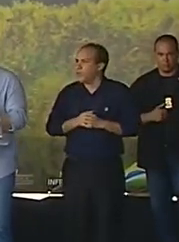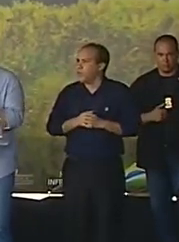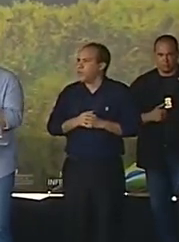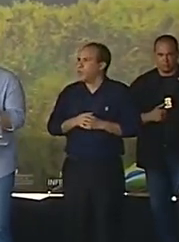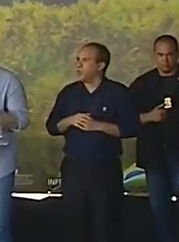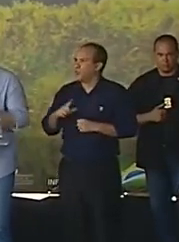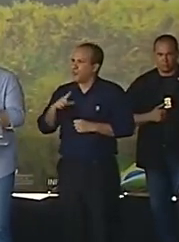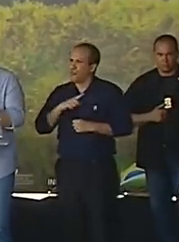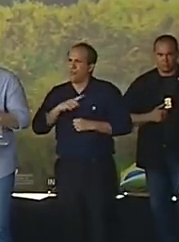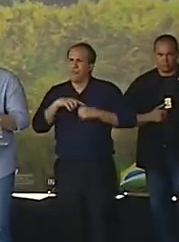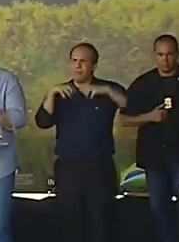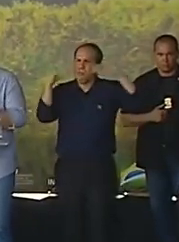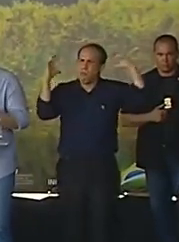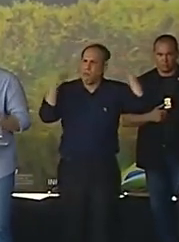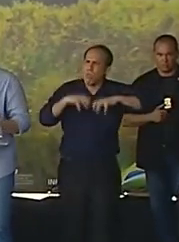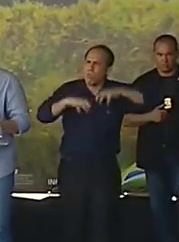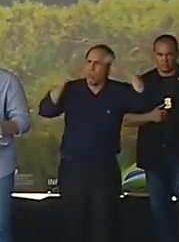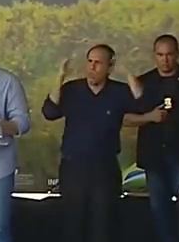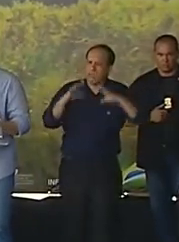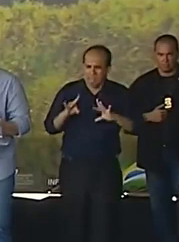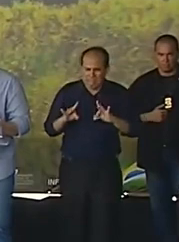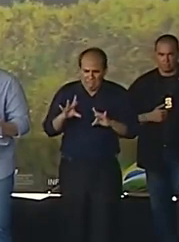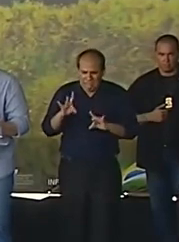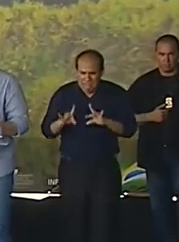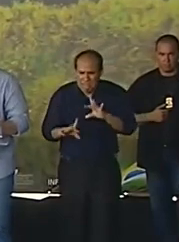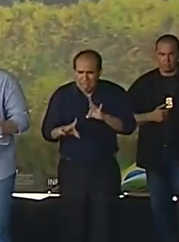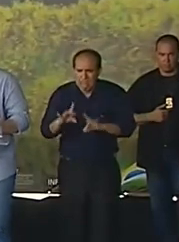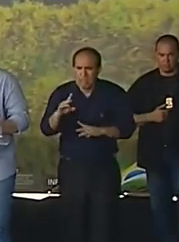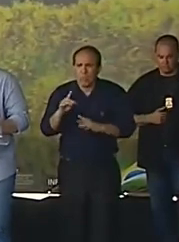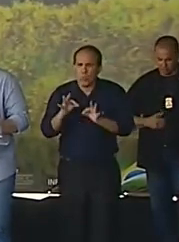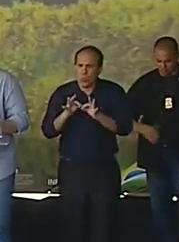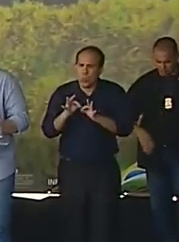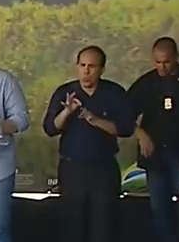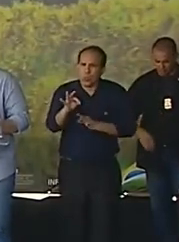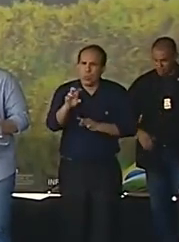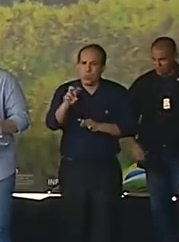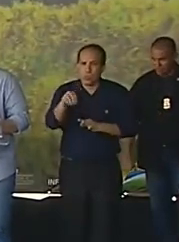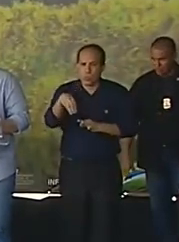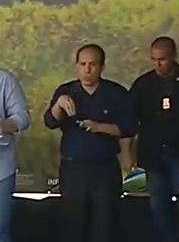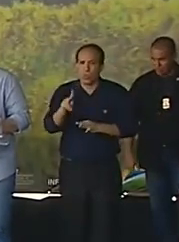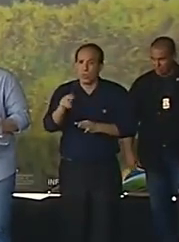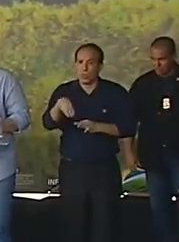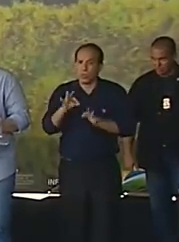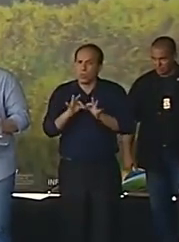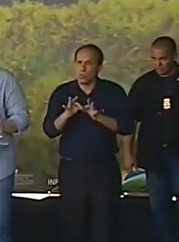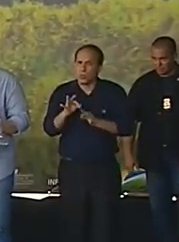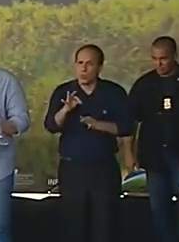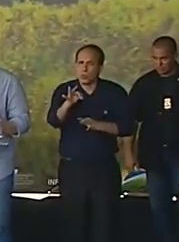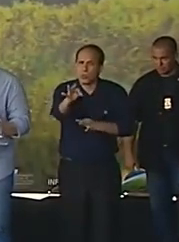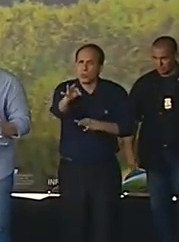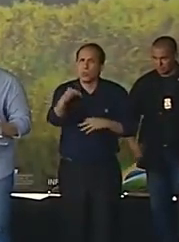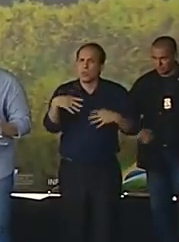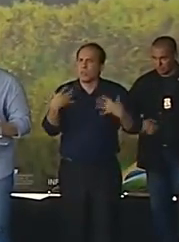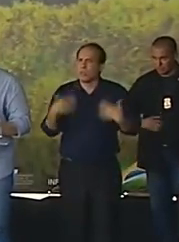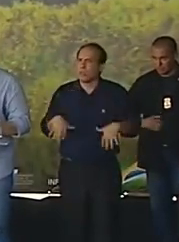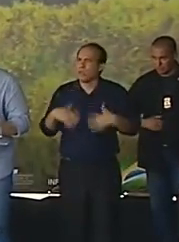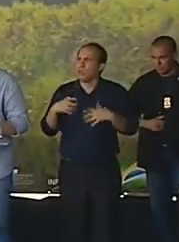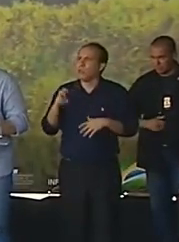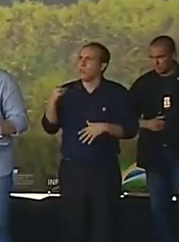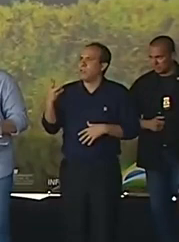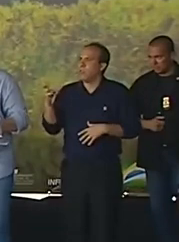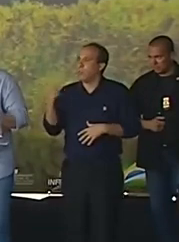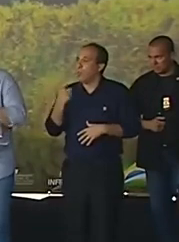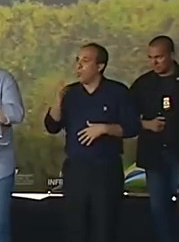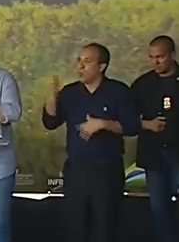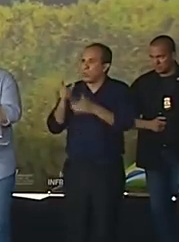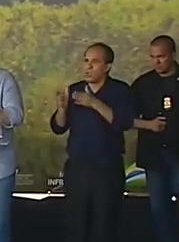nós tínhamos chuva, muita chuva, atoleiro, 50 quilômetros de fila de caminhão. De um lado, 35 quilômetros